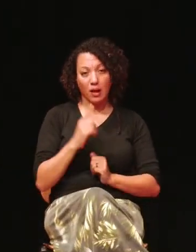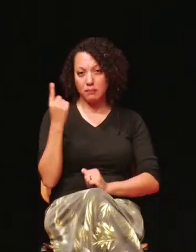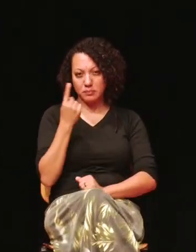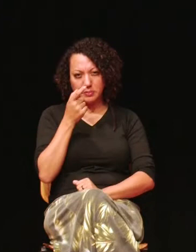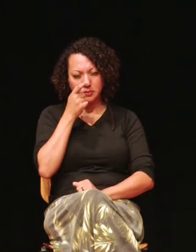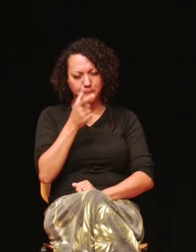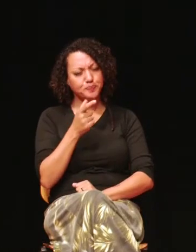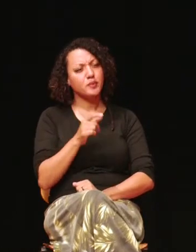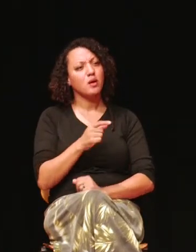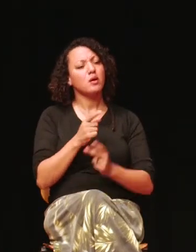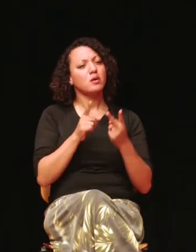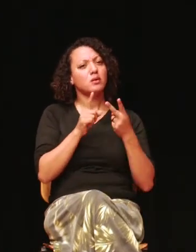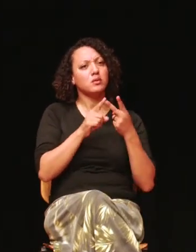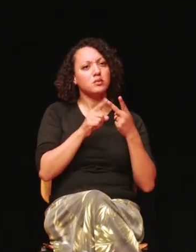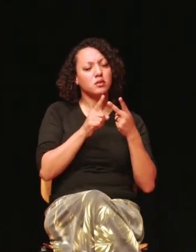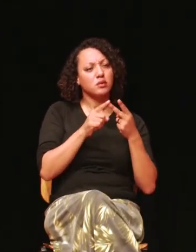observação.